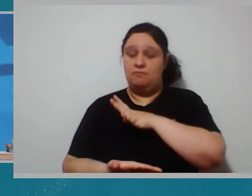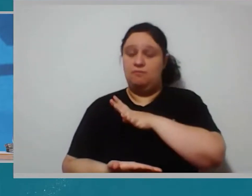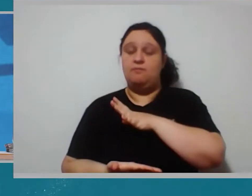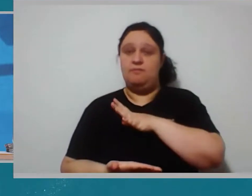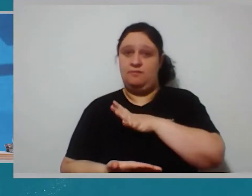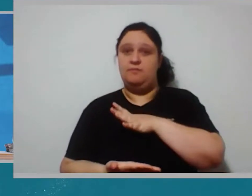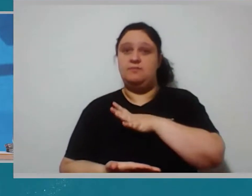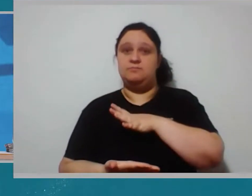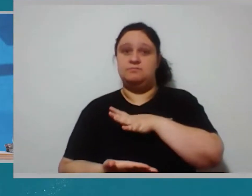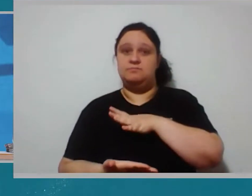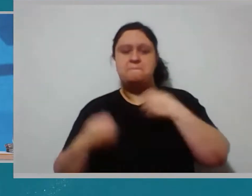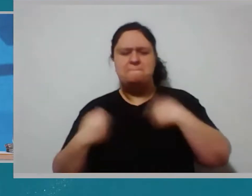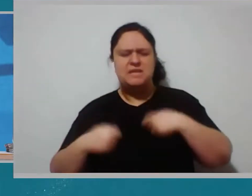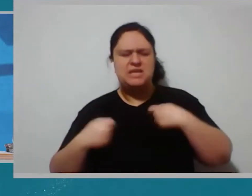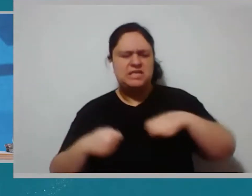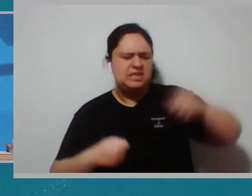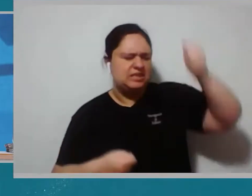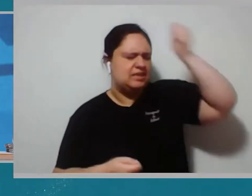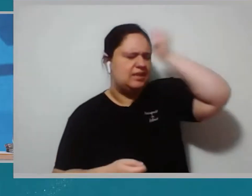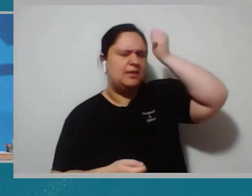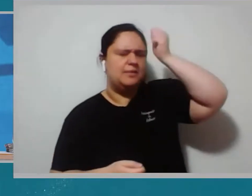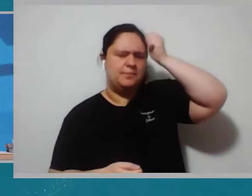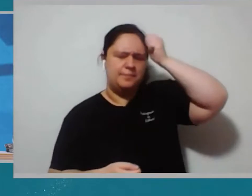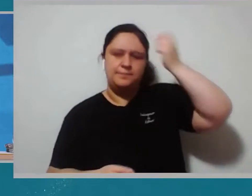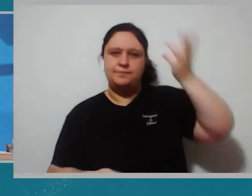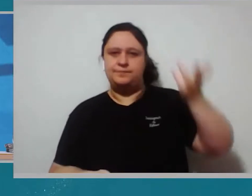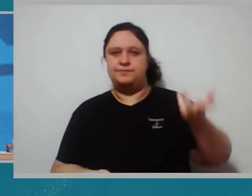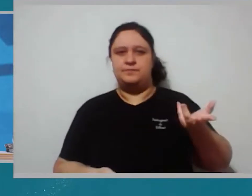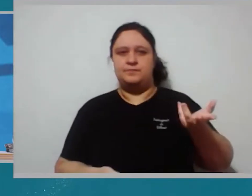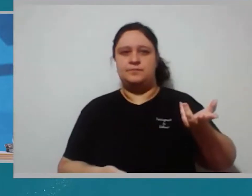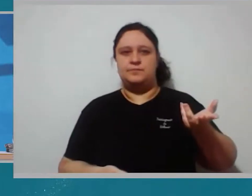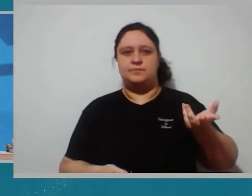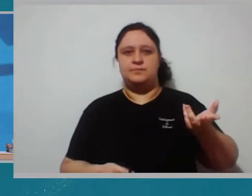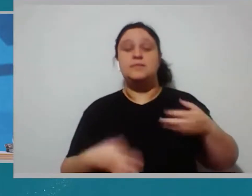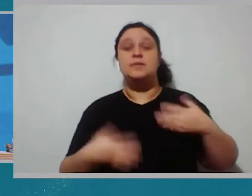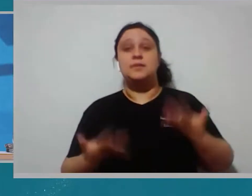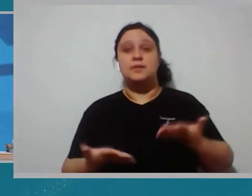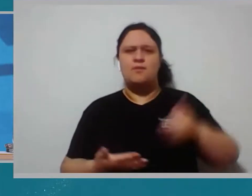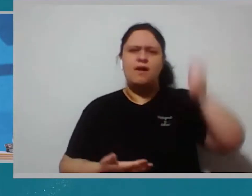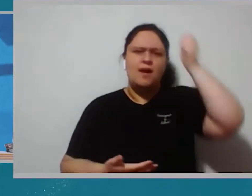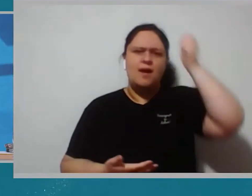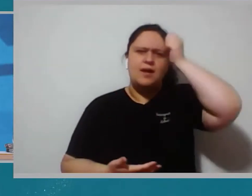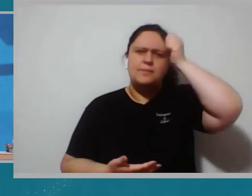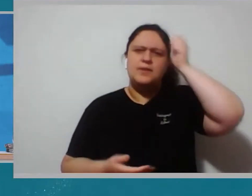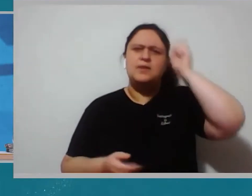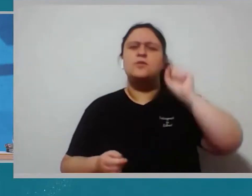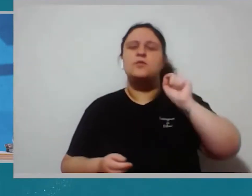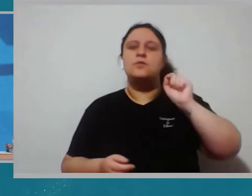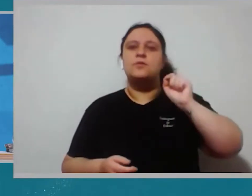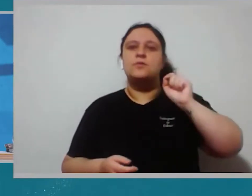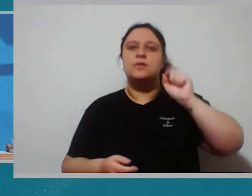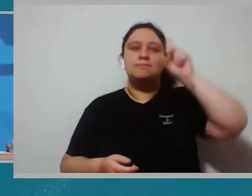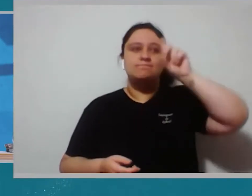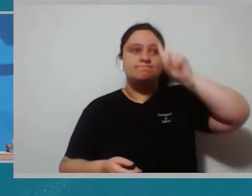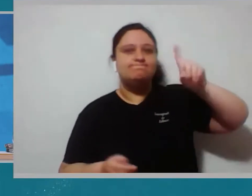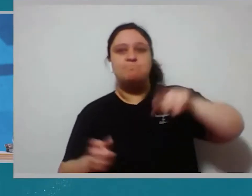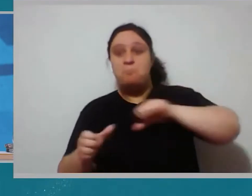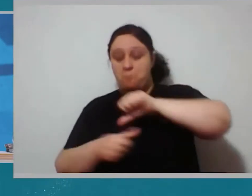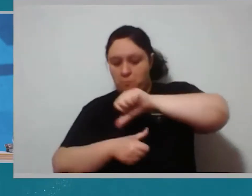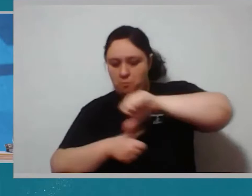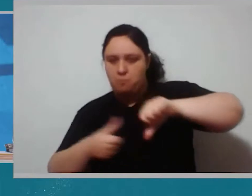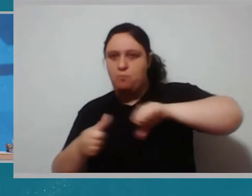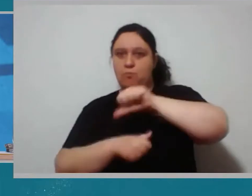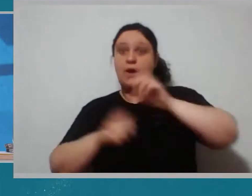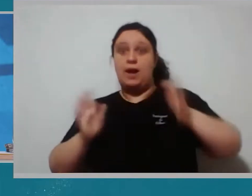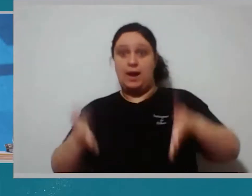se arrepender. E arrependimento é voltar-se totalmente, do jeito que você está, voltar